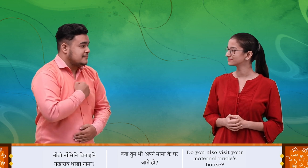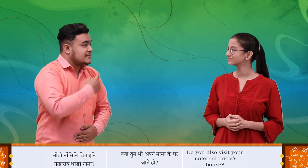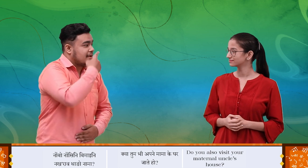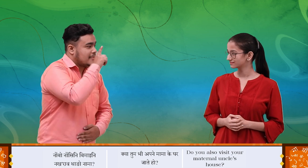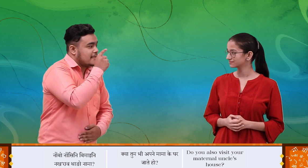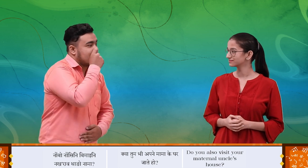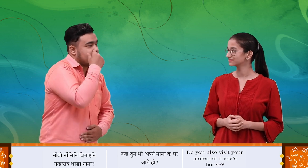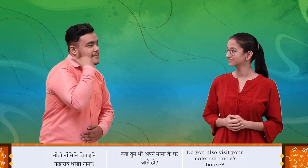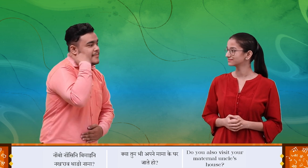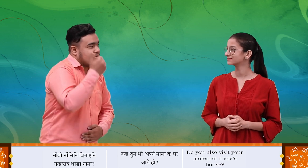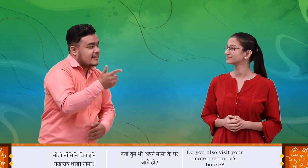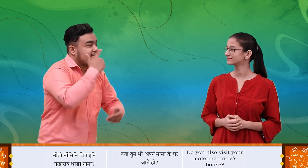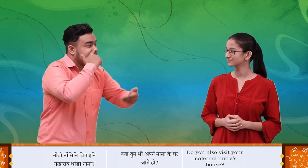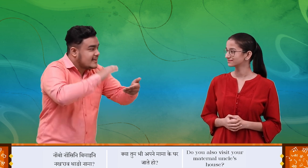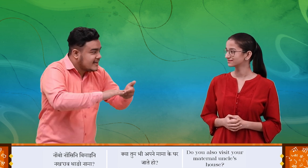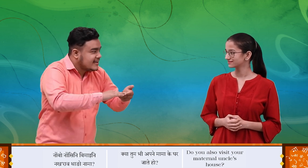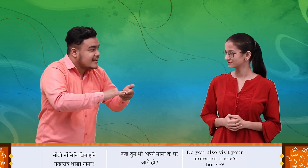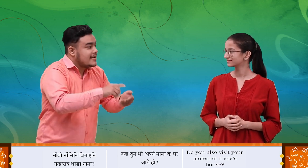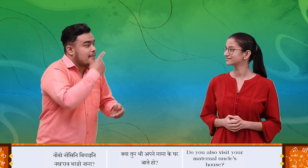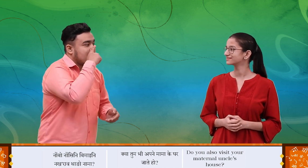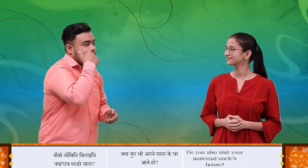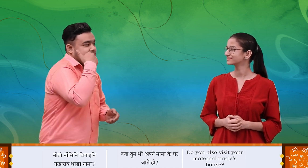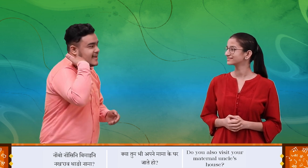नोंबो नोंसिनि बिमायनि नखराव थाङो नामा?